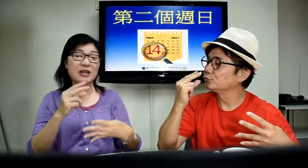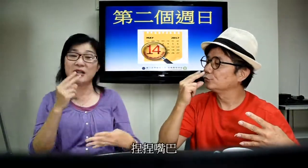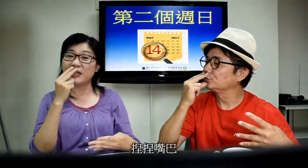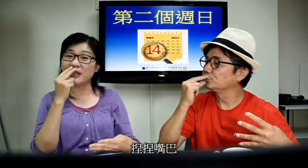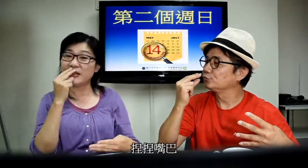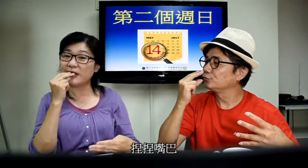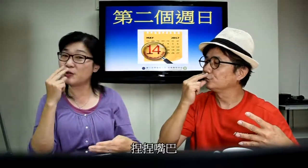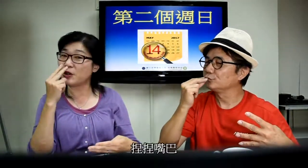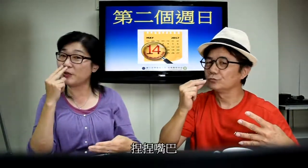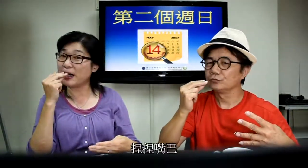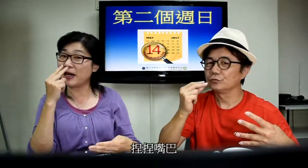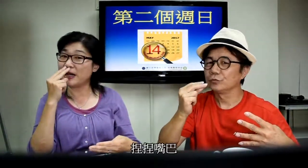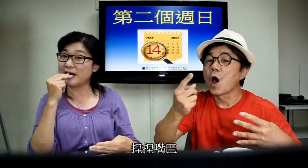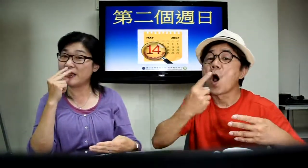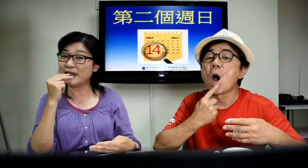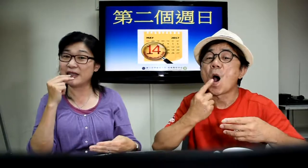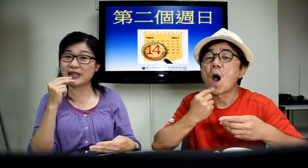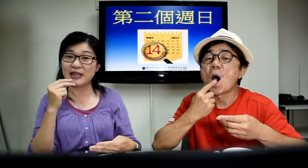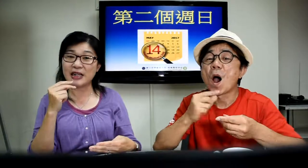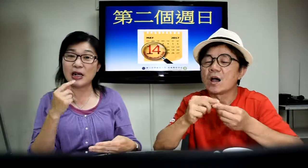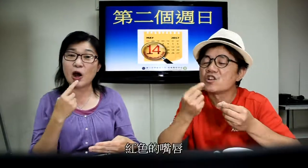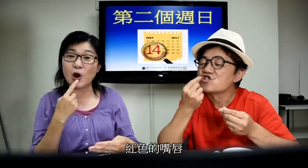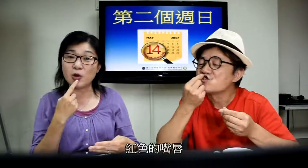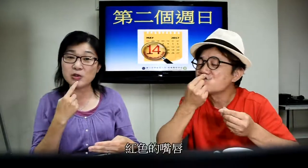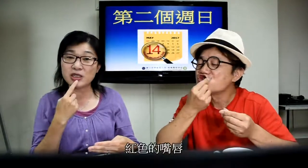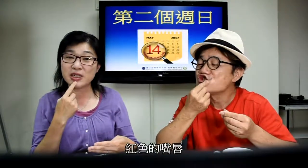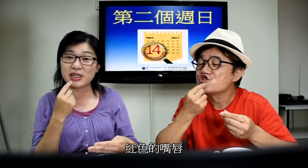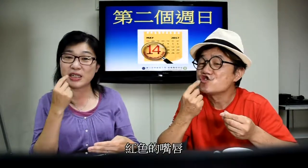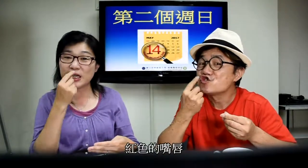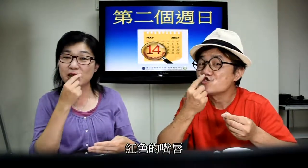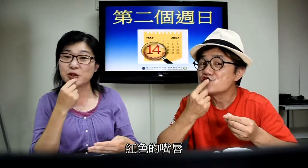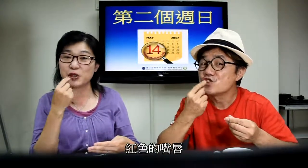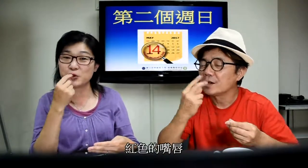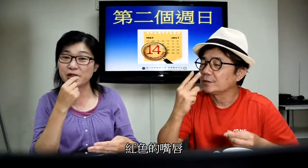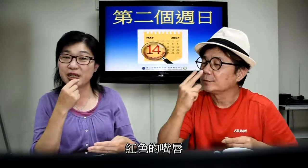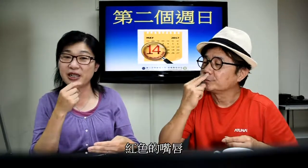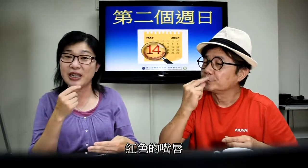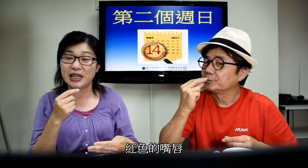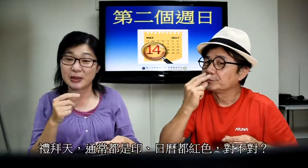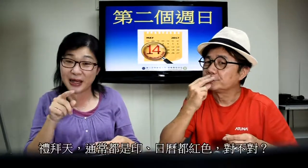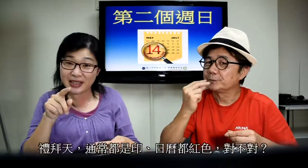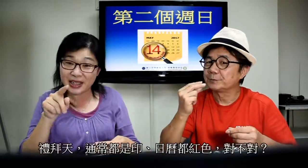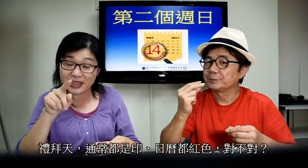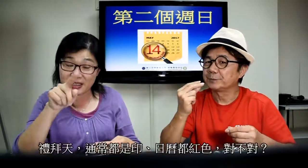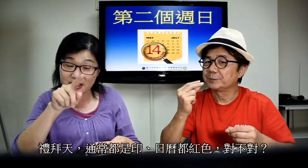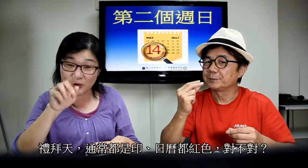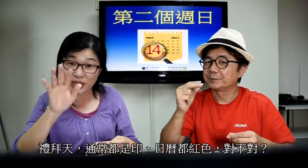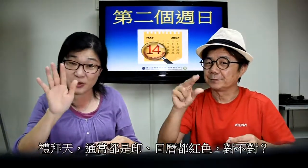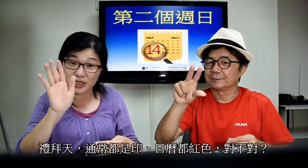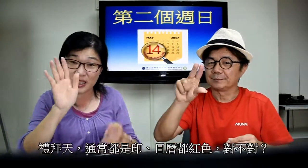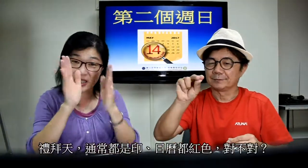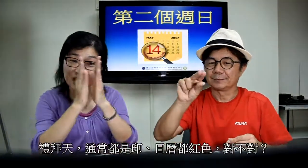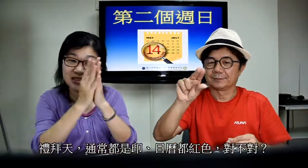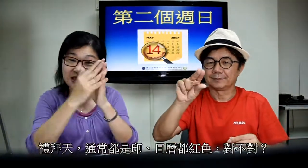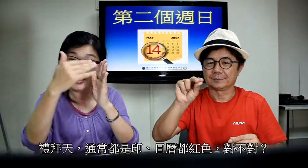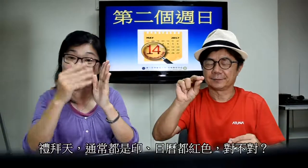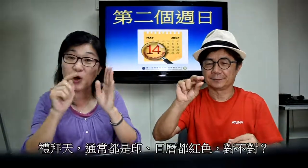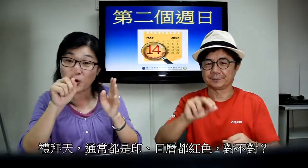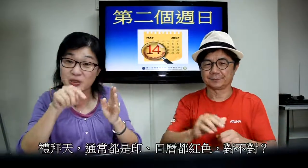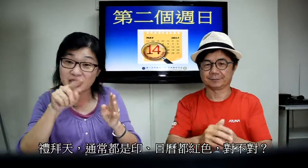捏捏嘴巴，红色的啊，嘴唇，礼拜天通常都是印日历都红色，对